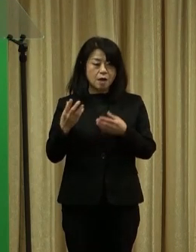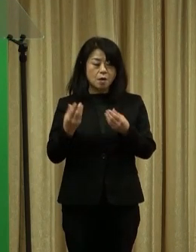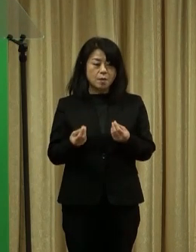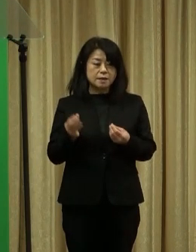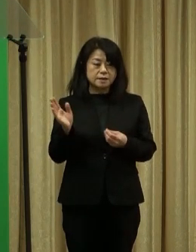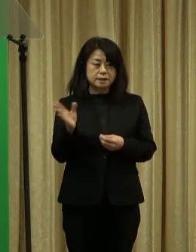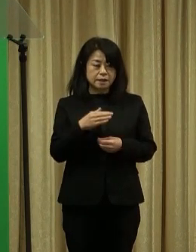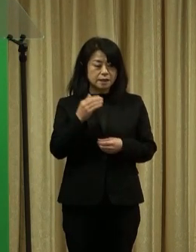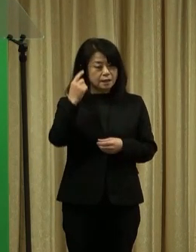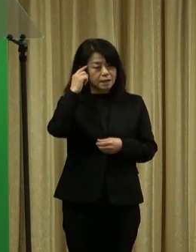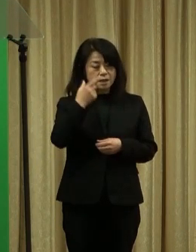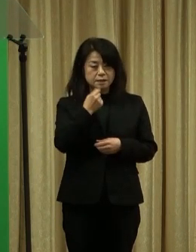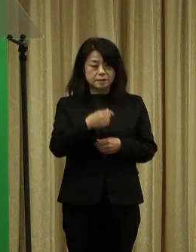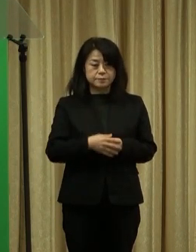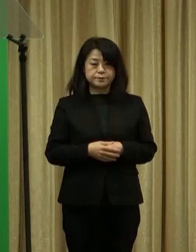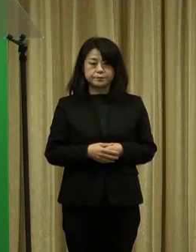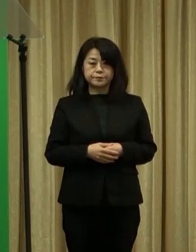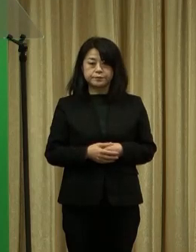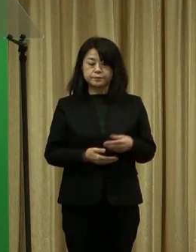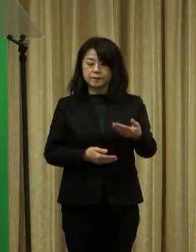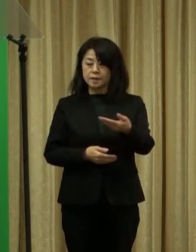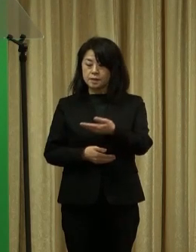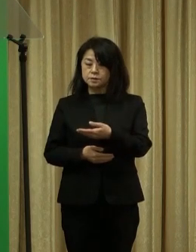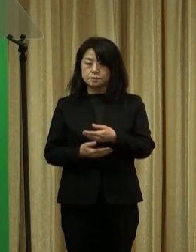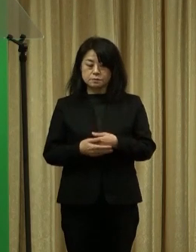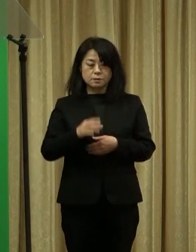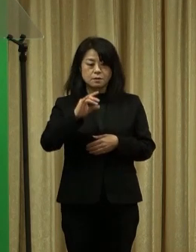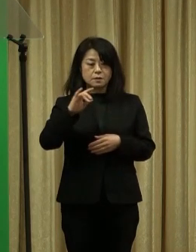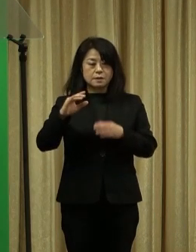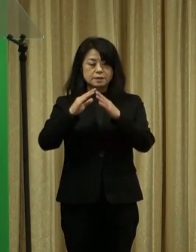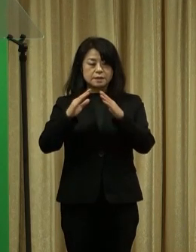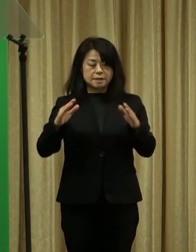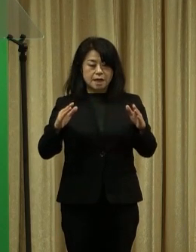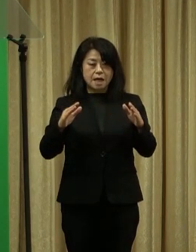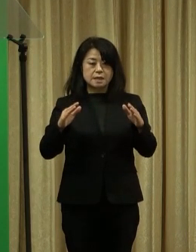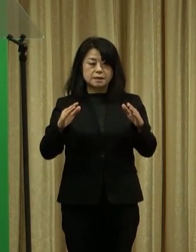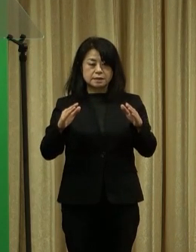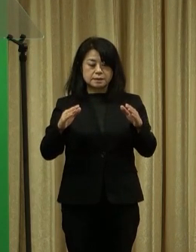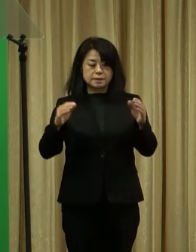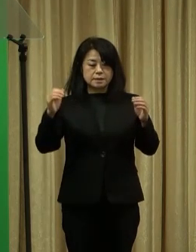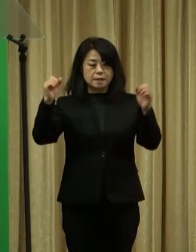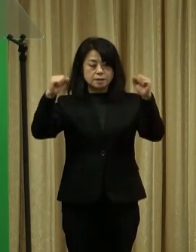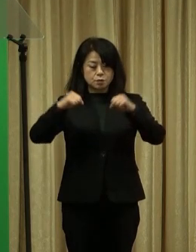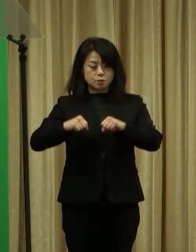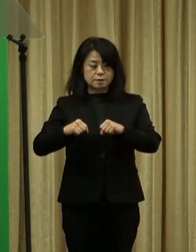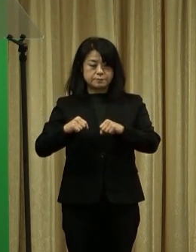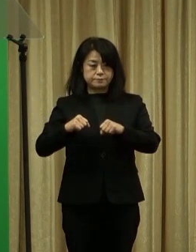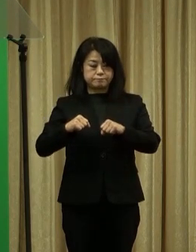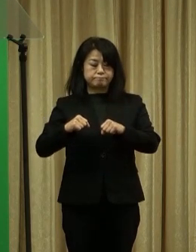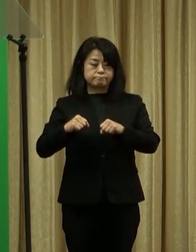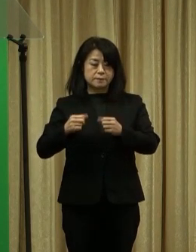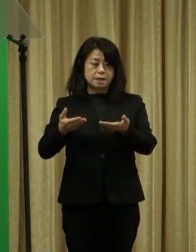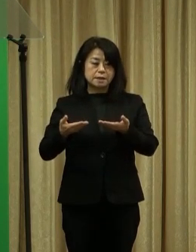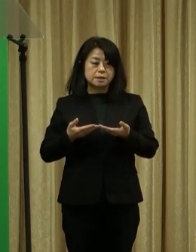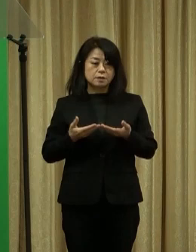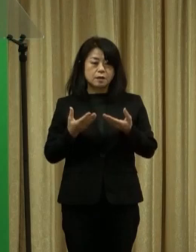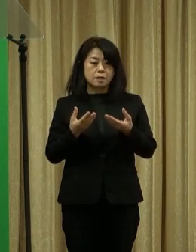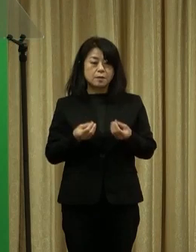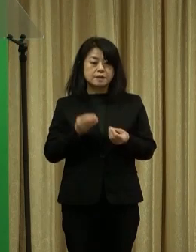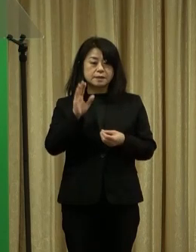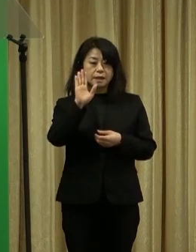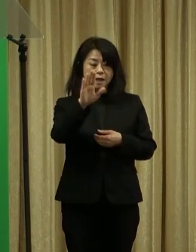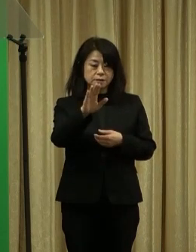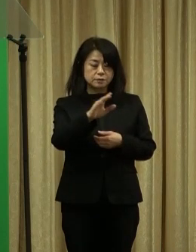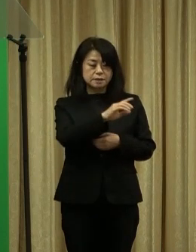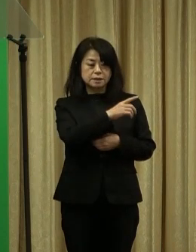。 そうすると、まあ、議会が承認、予算の承認いただいた後に